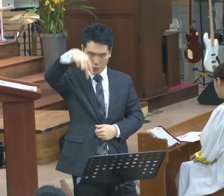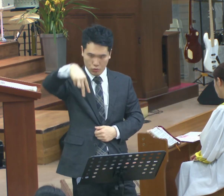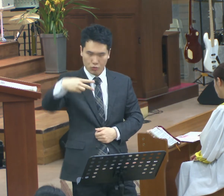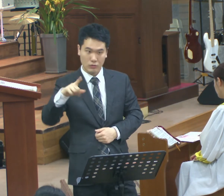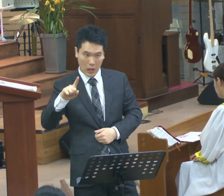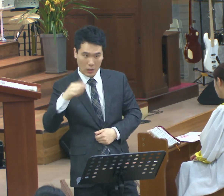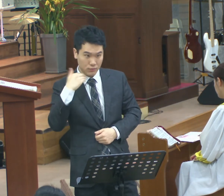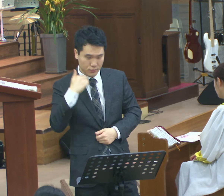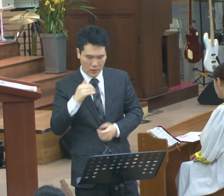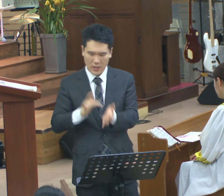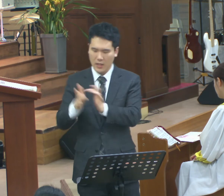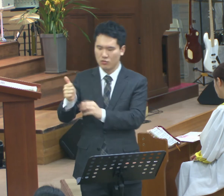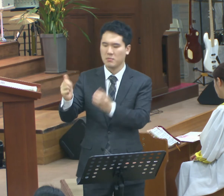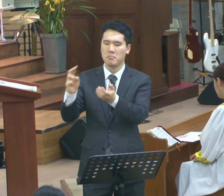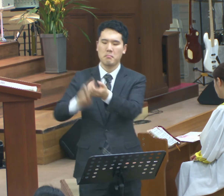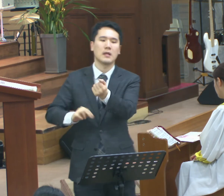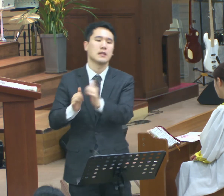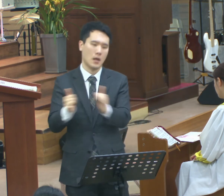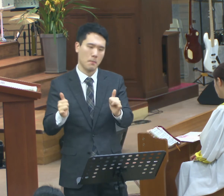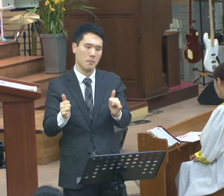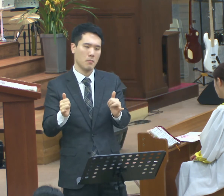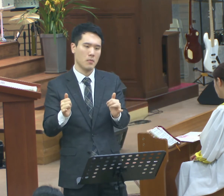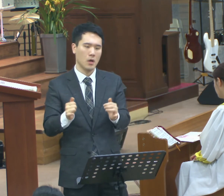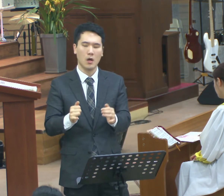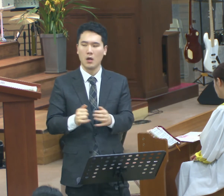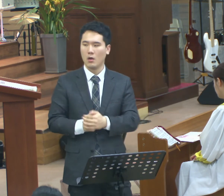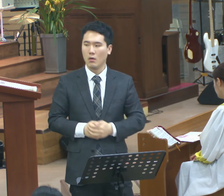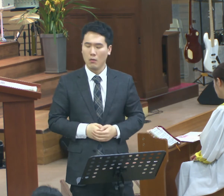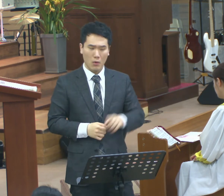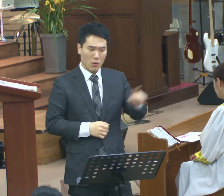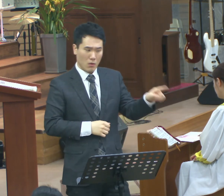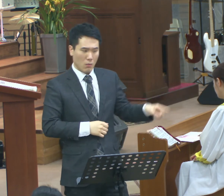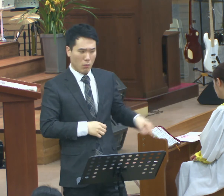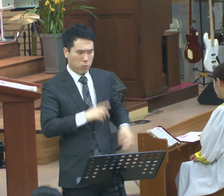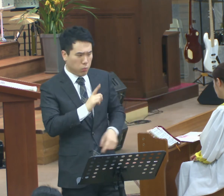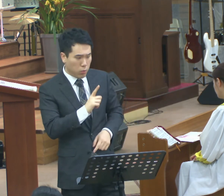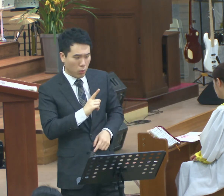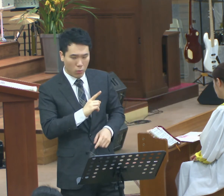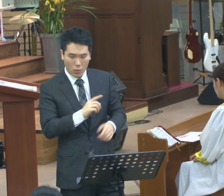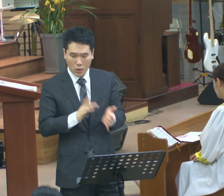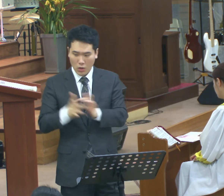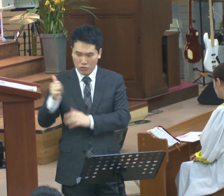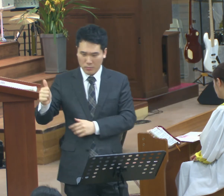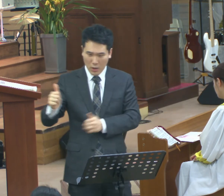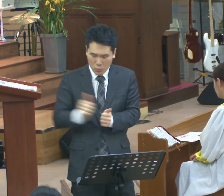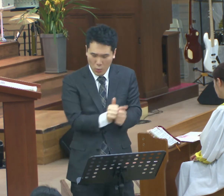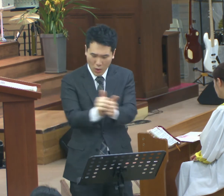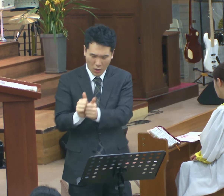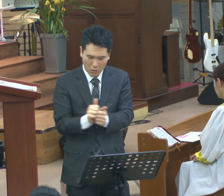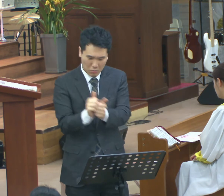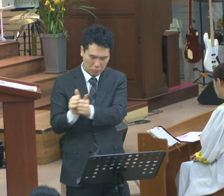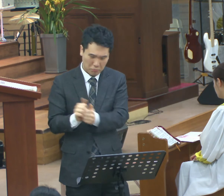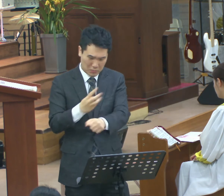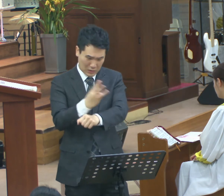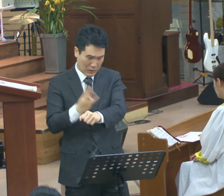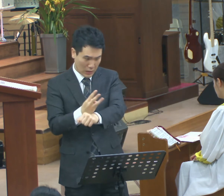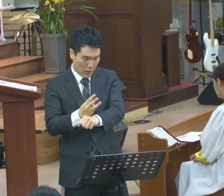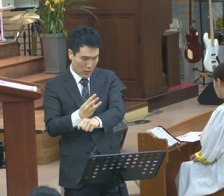됐어요. 어떻게 인간이 돼서 그런 일을 할 수가 있어요? 깨닫지 못한 상태에서 마귀에게 유혹에